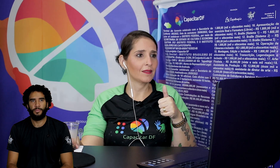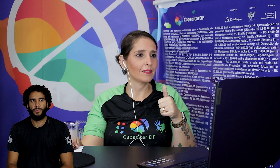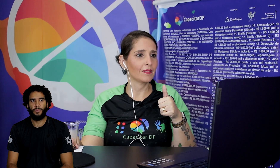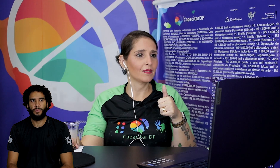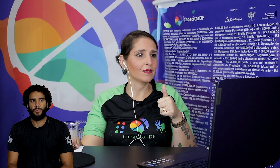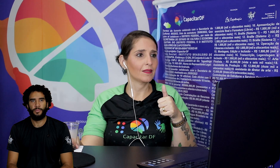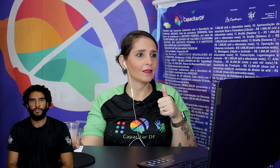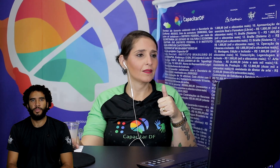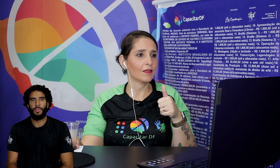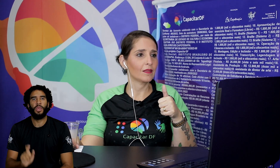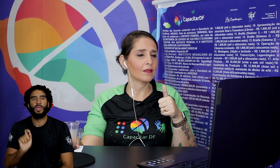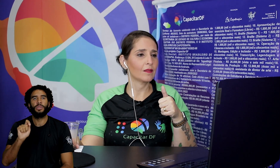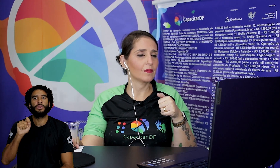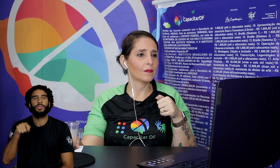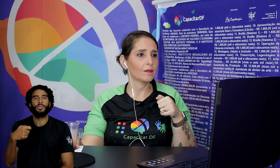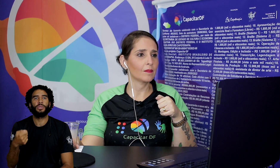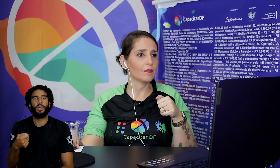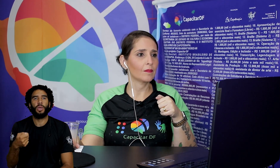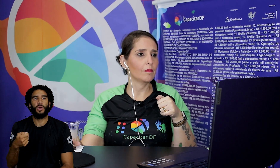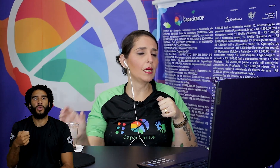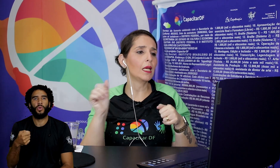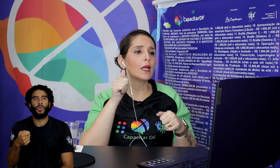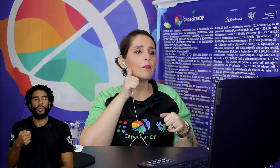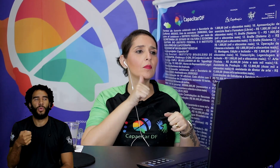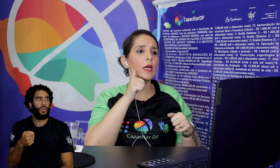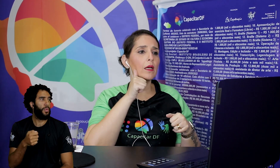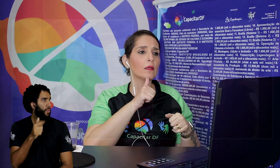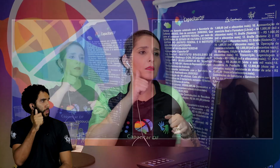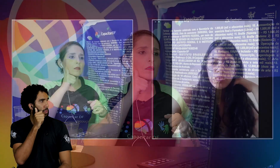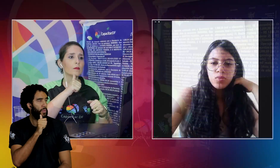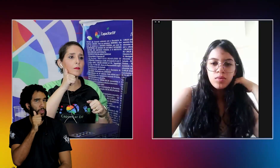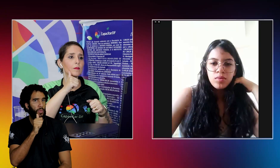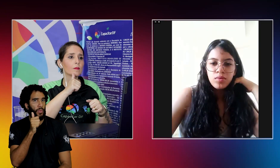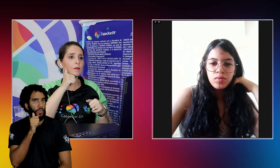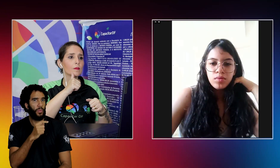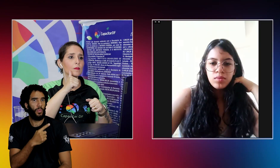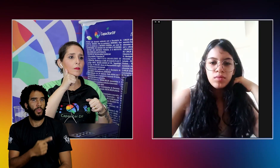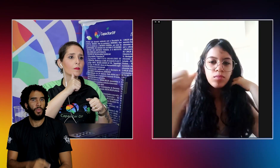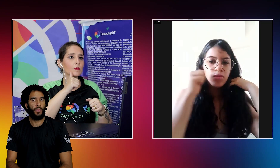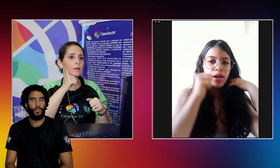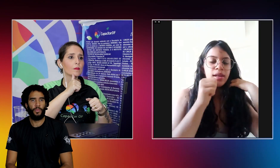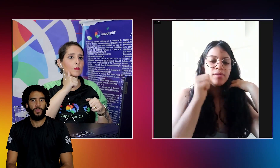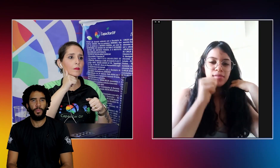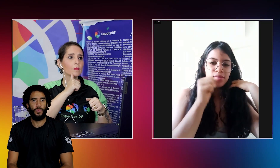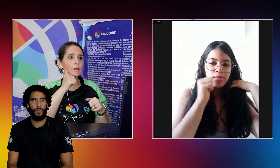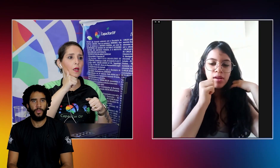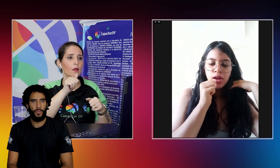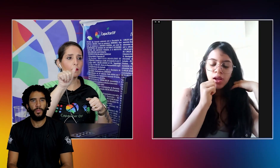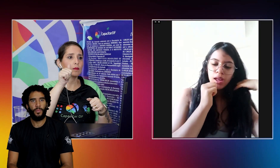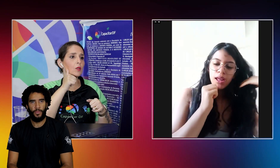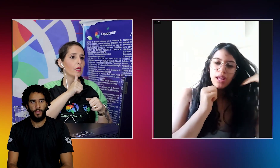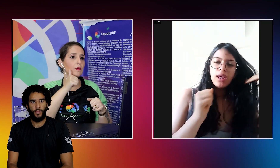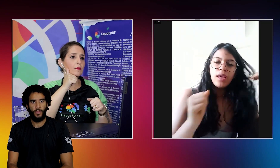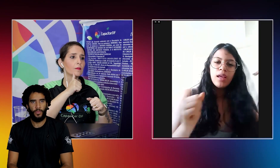Como é o sinal de menina? Menina, mulher. Aqui?